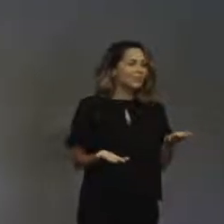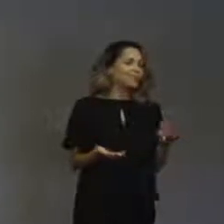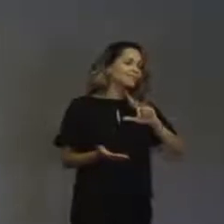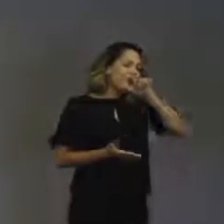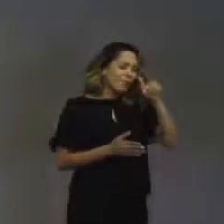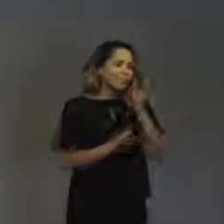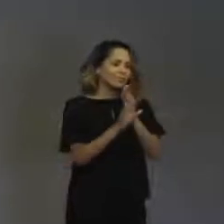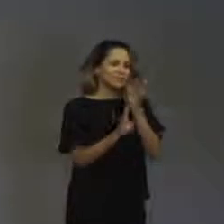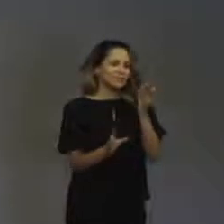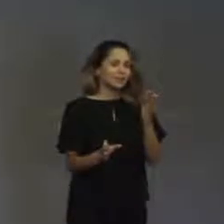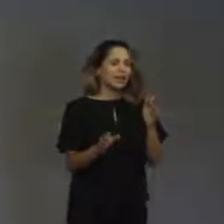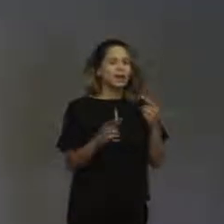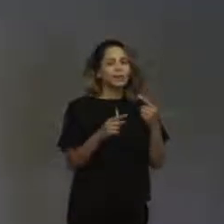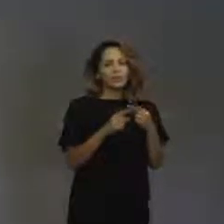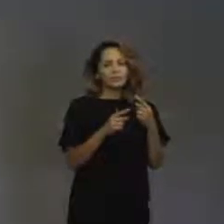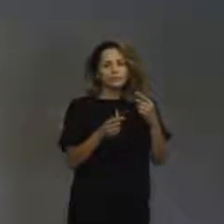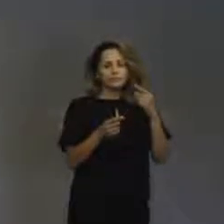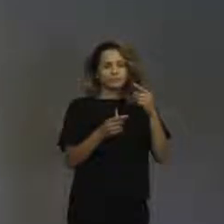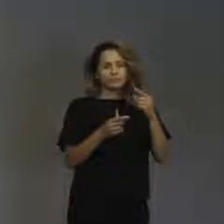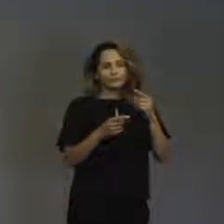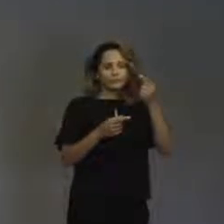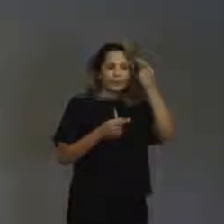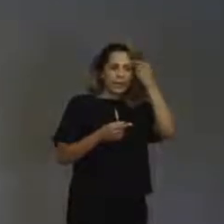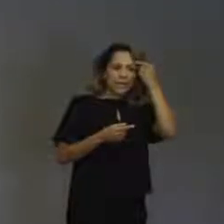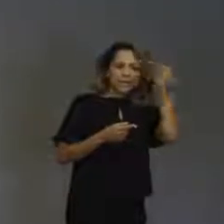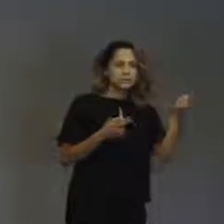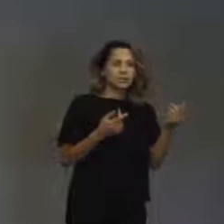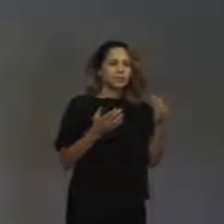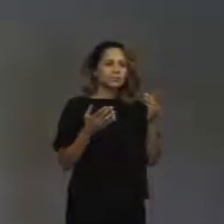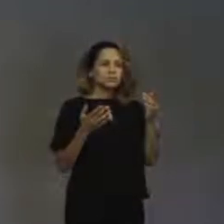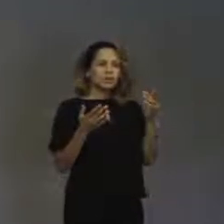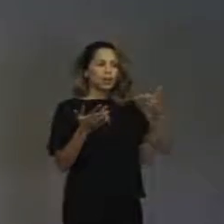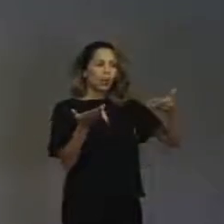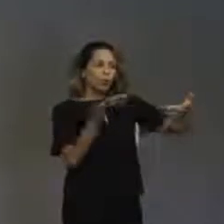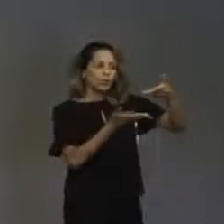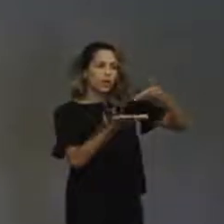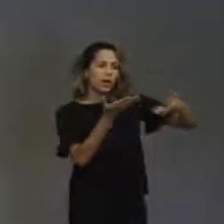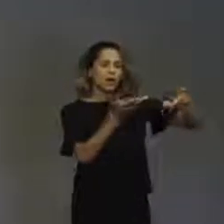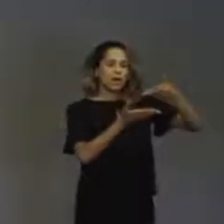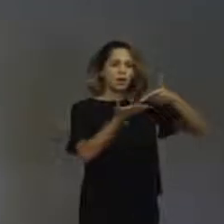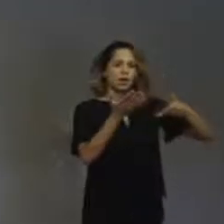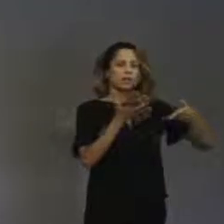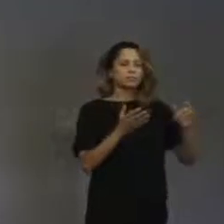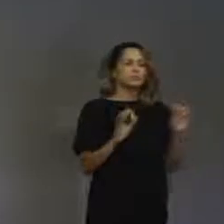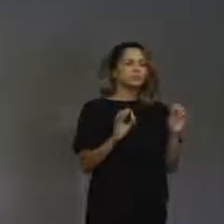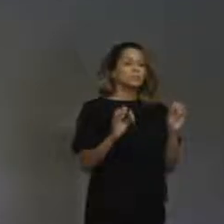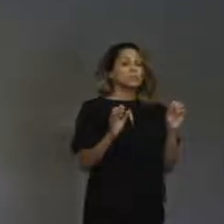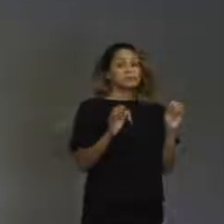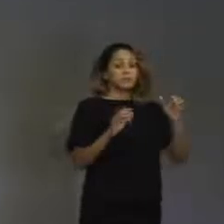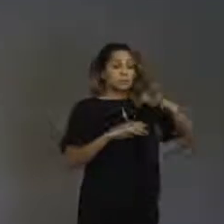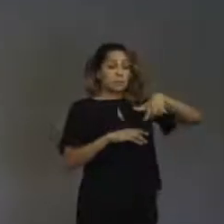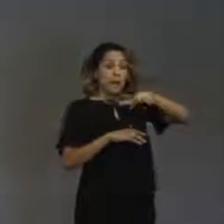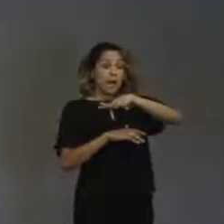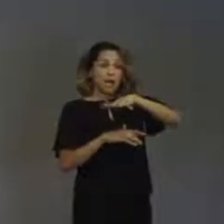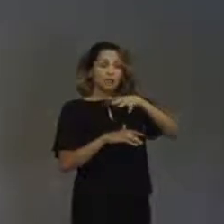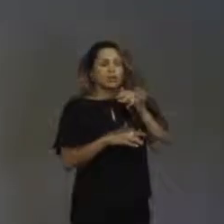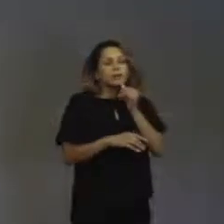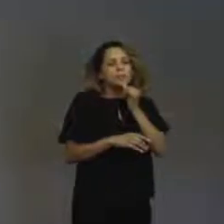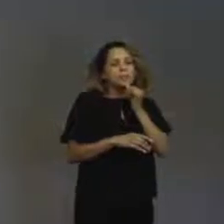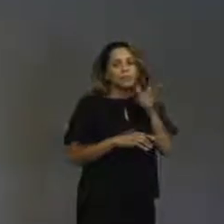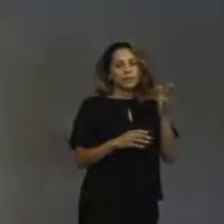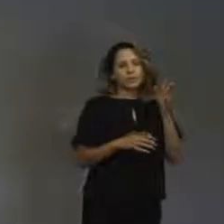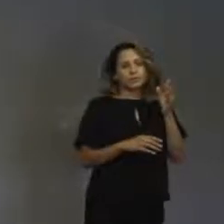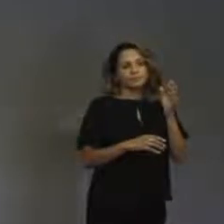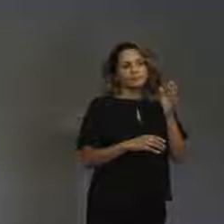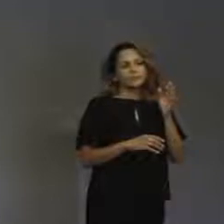de conexões com o espaço e pega, por exemplo, um evento como a virada cultural, eu acho que um dos grandes benefícios, talvez os